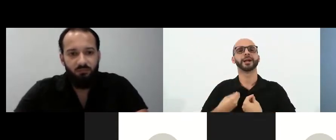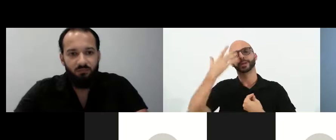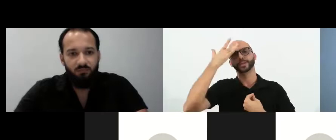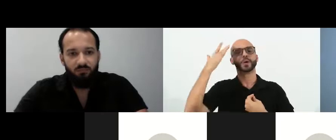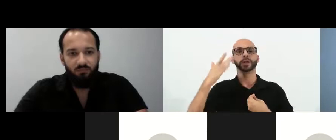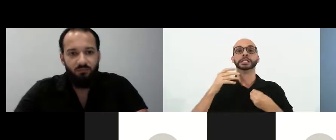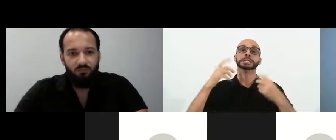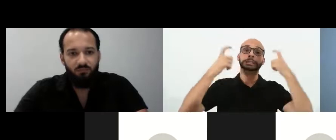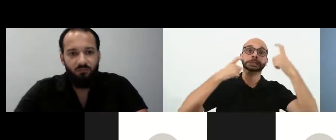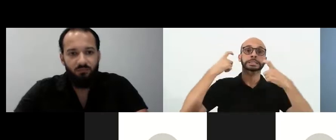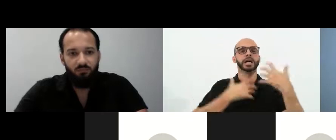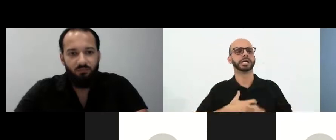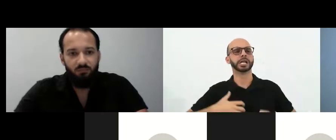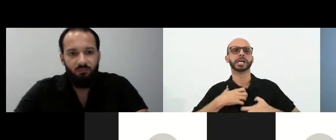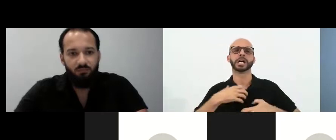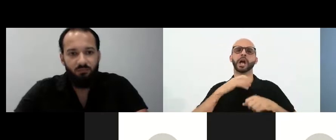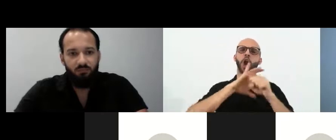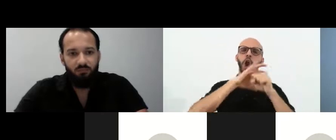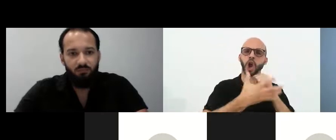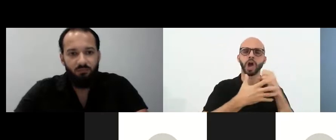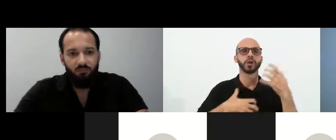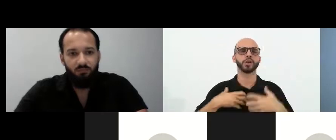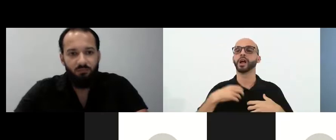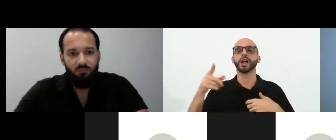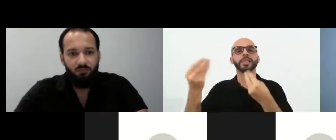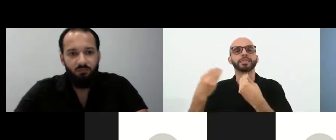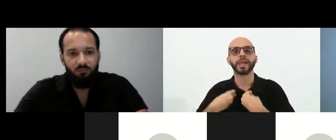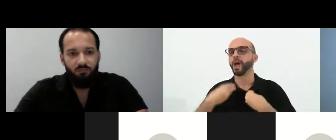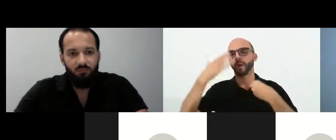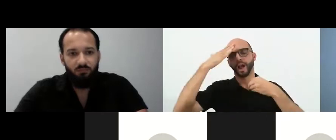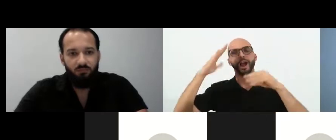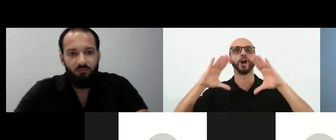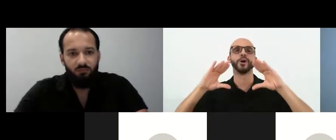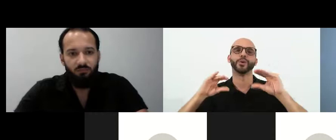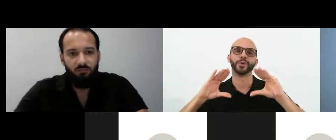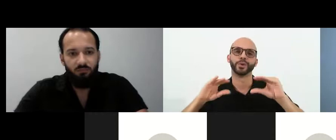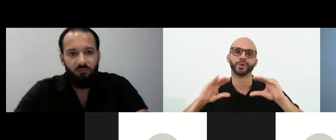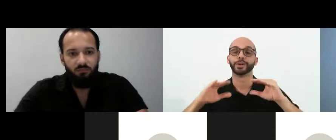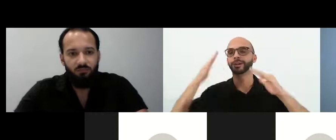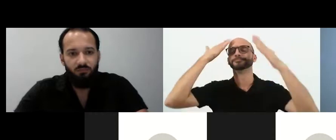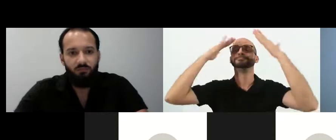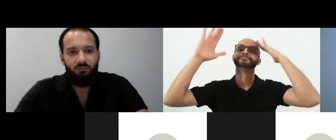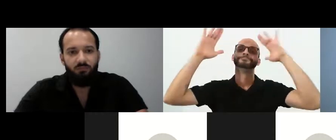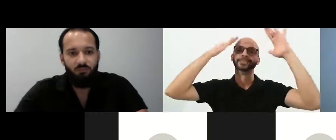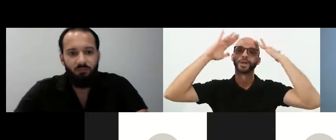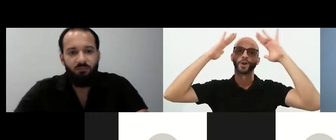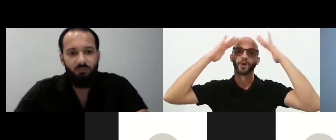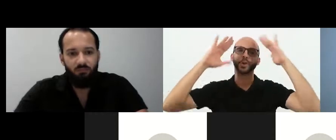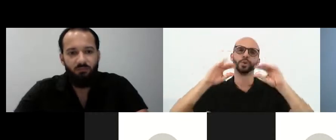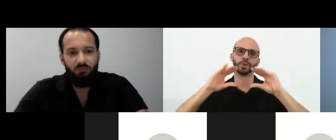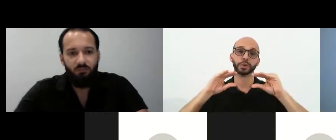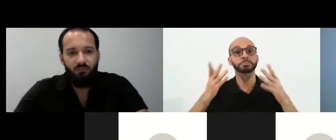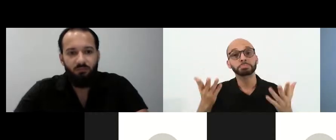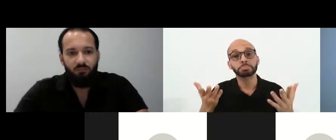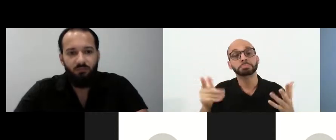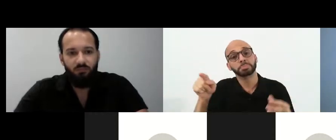também. Então, isso dá para muitas vezes as pessoas elas estão ali devido com a pandemia, depressivas, ansiosas, então isso dá